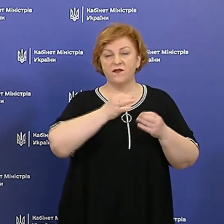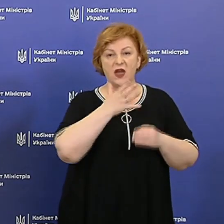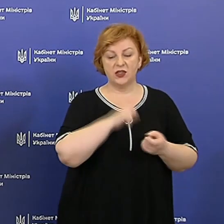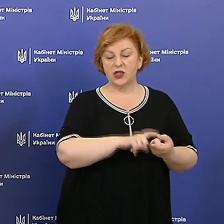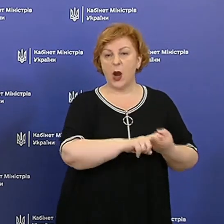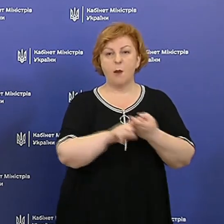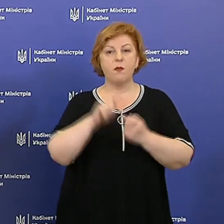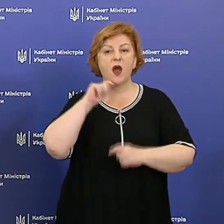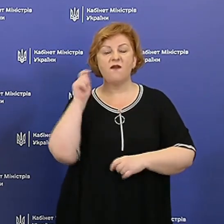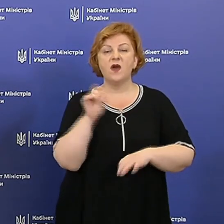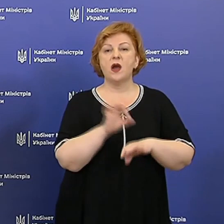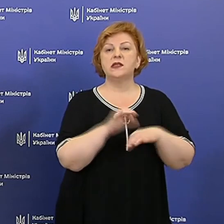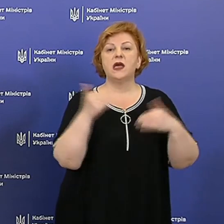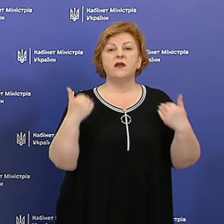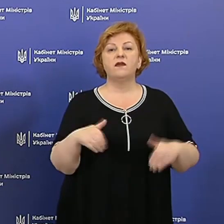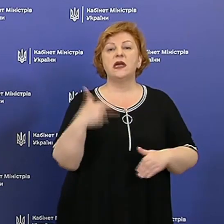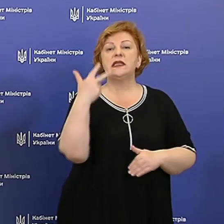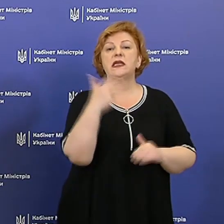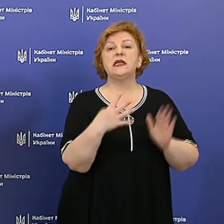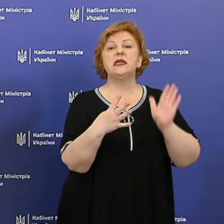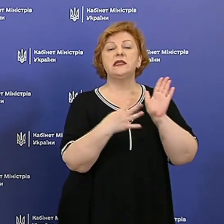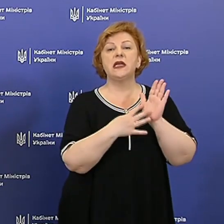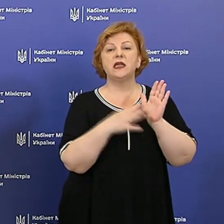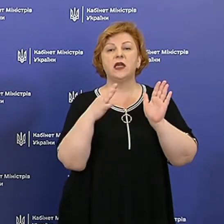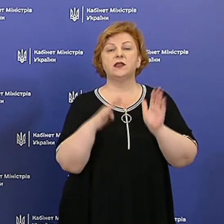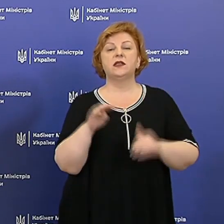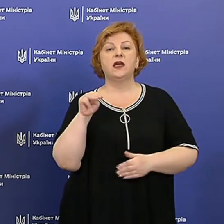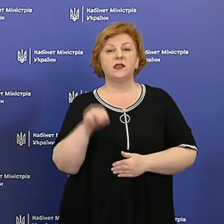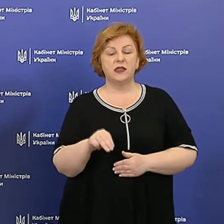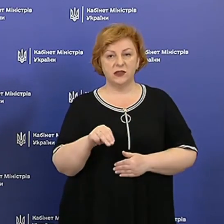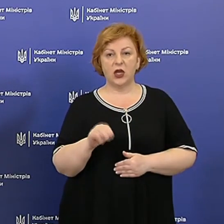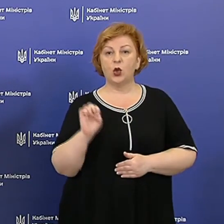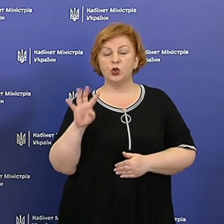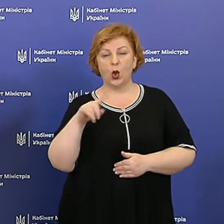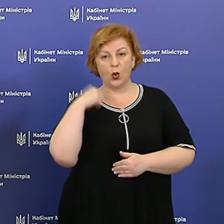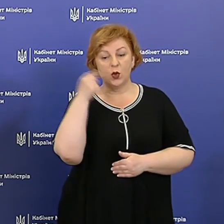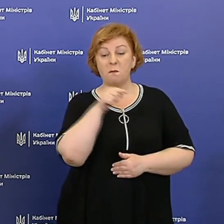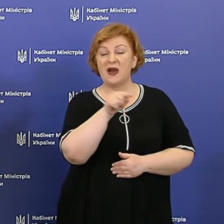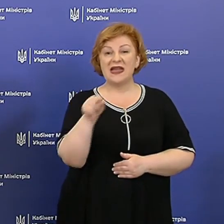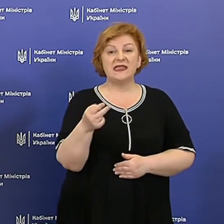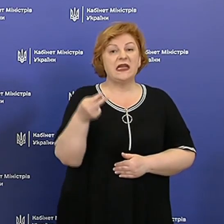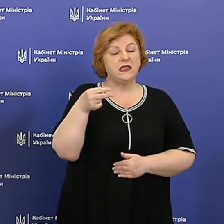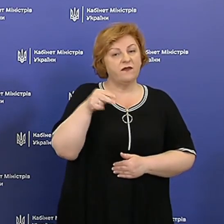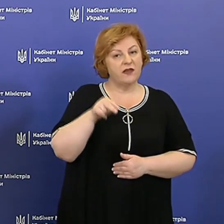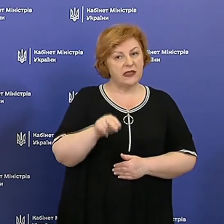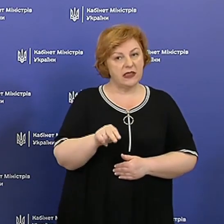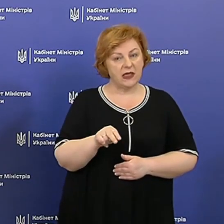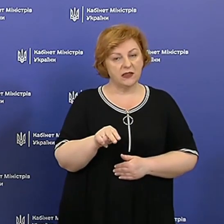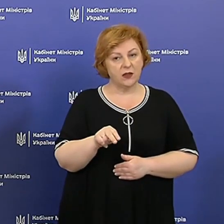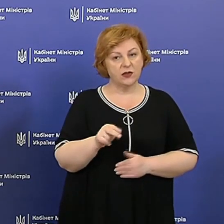пандемії в Україні захворіло 39 тисяч 14 осіб. З них